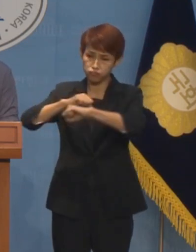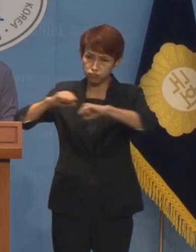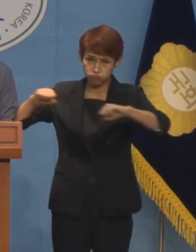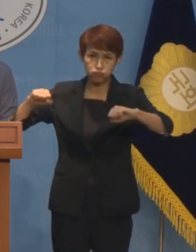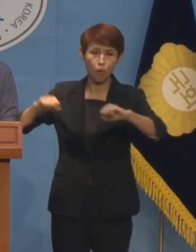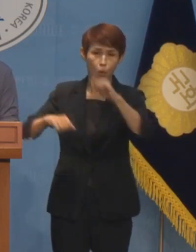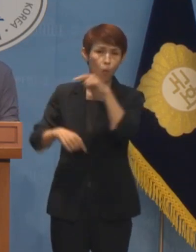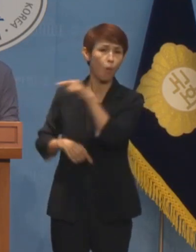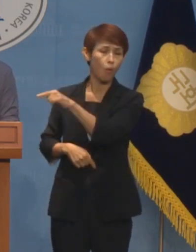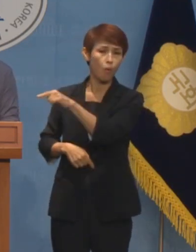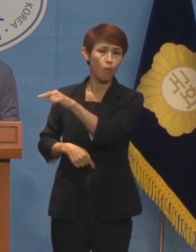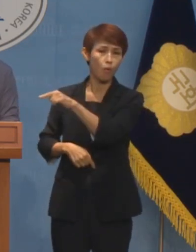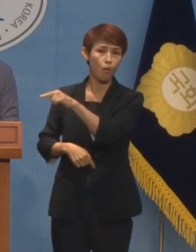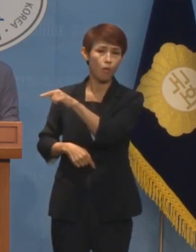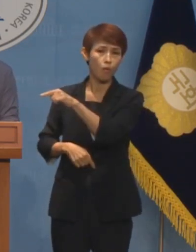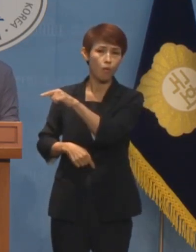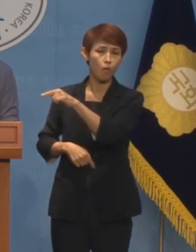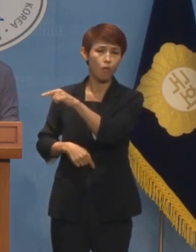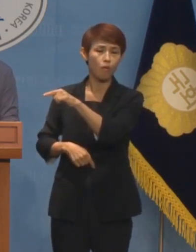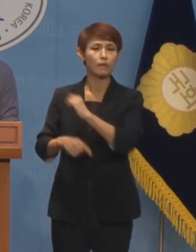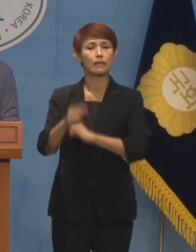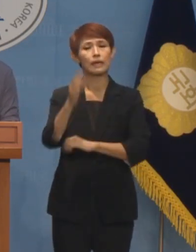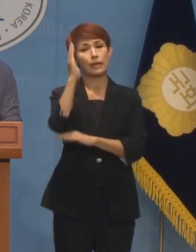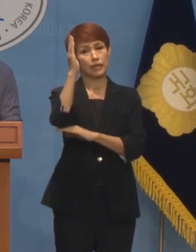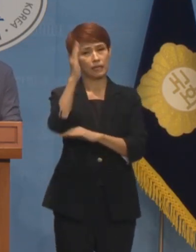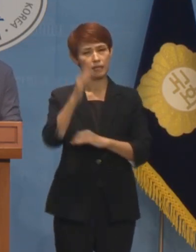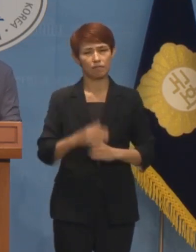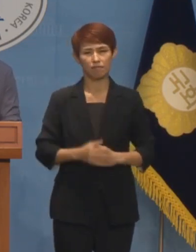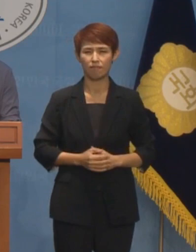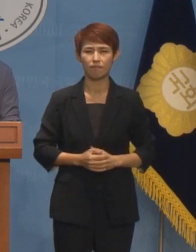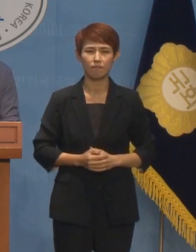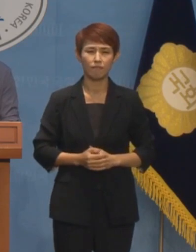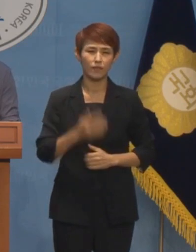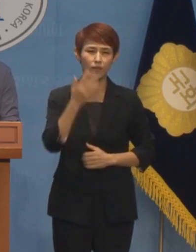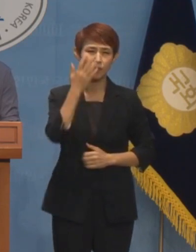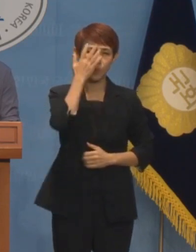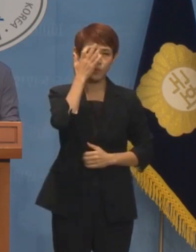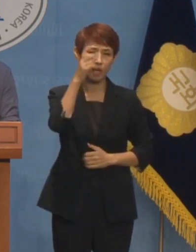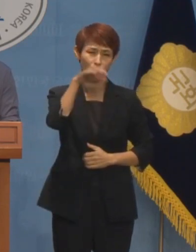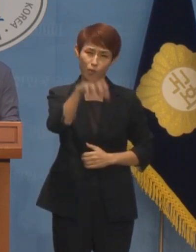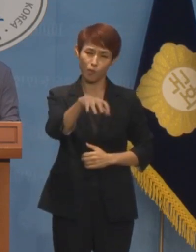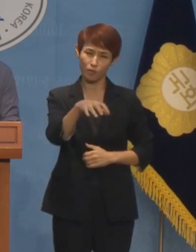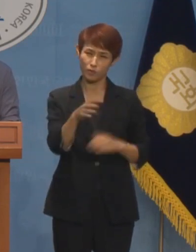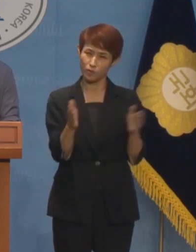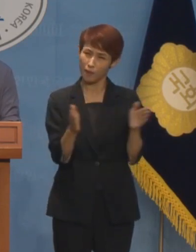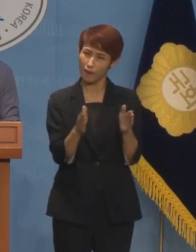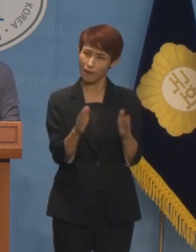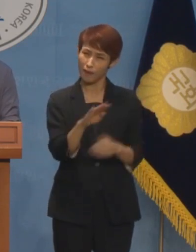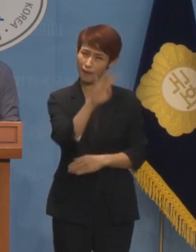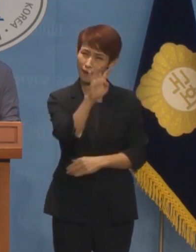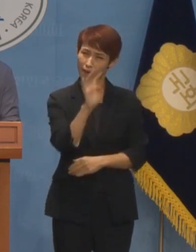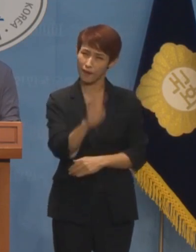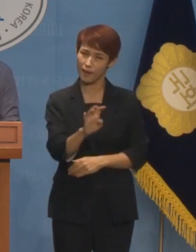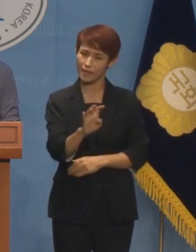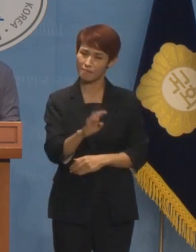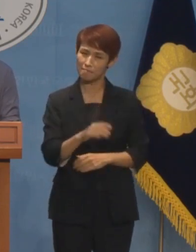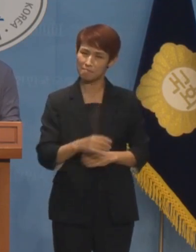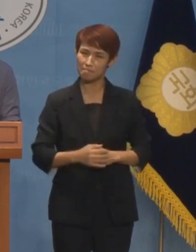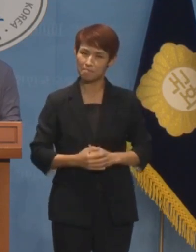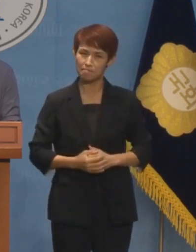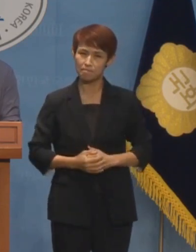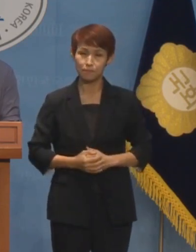널찍이 있기도 한데 라고 덧붙인 것을 보면 용산 집무실이 좁다는 투정으로도